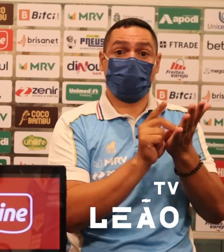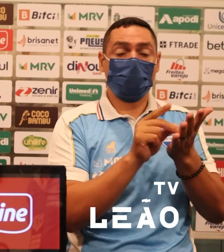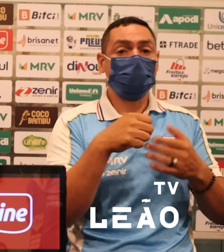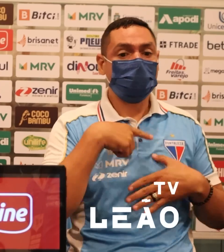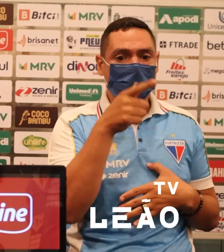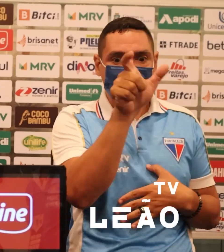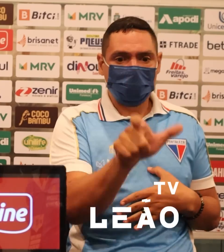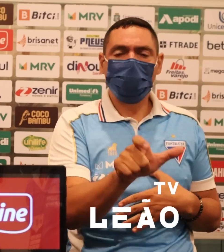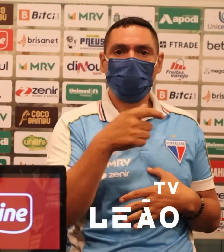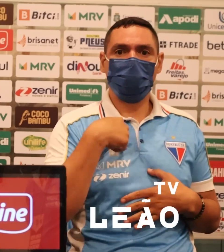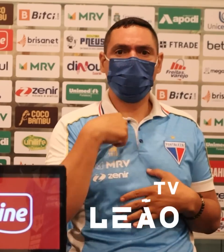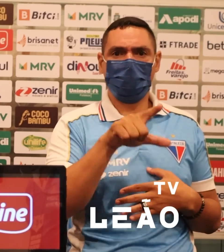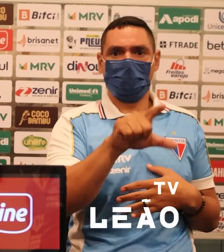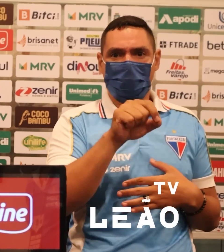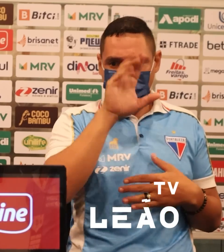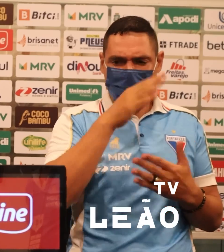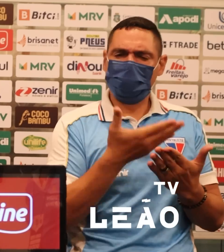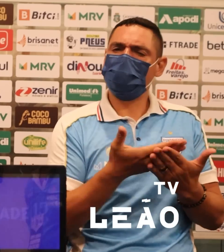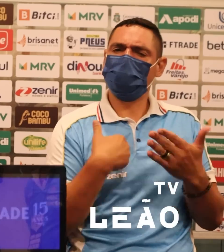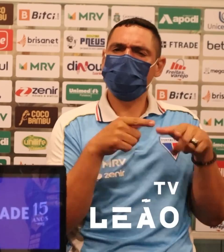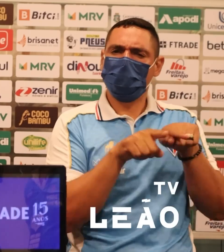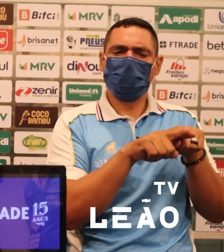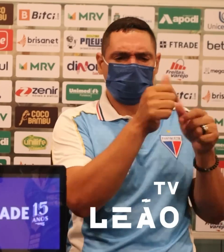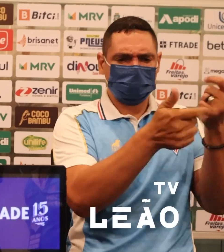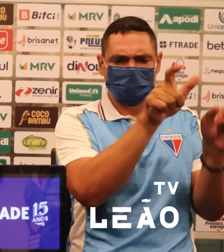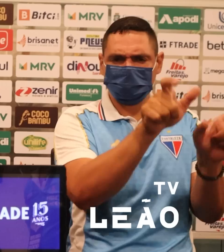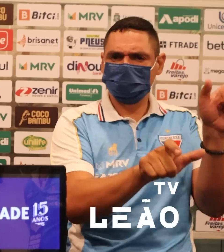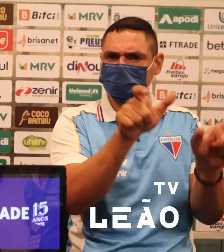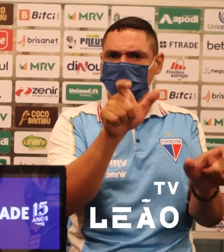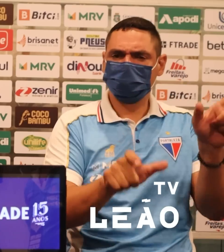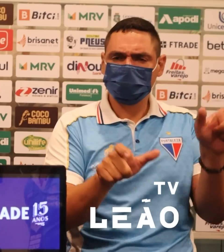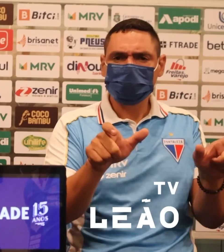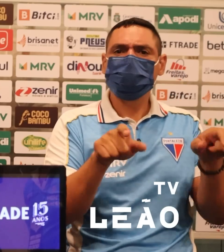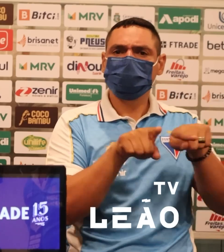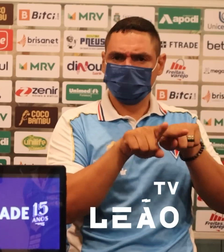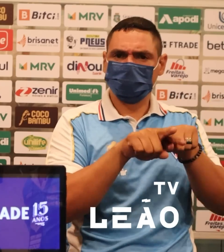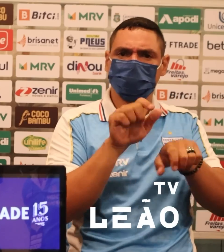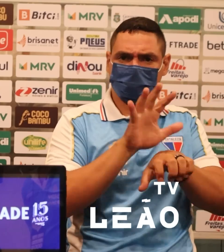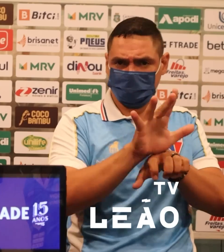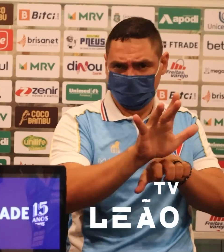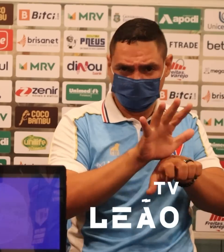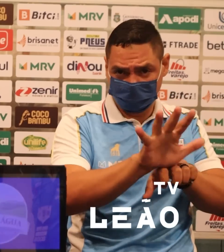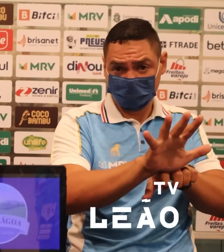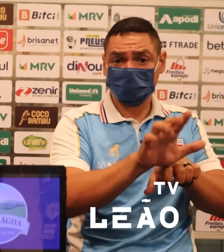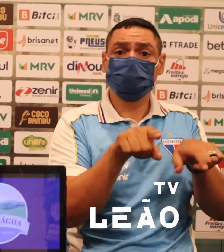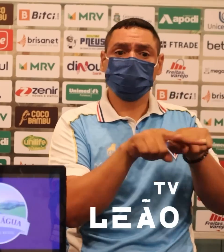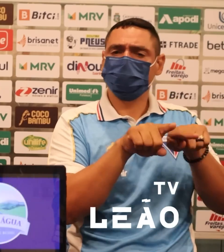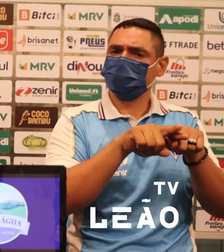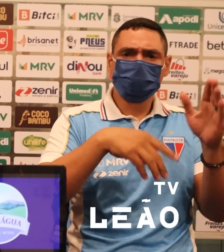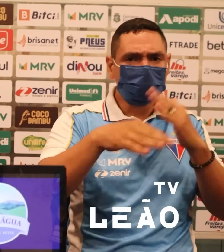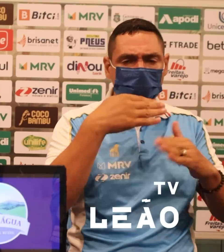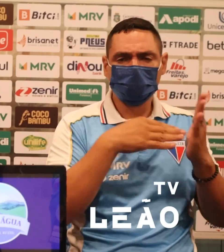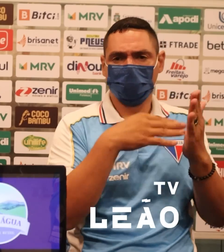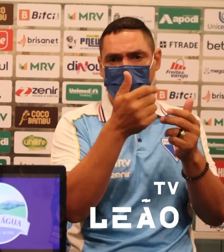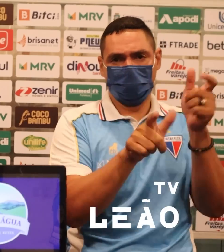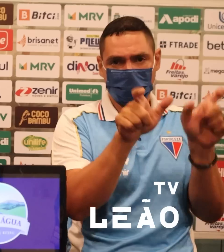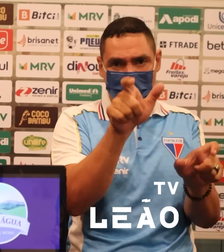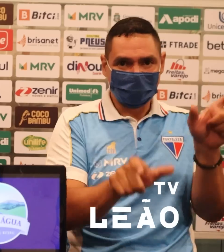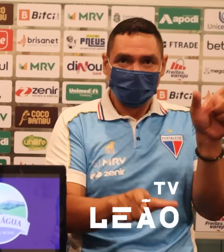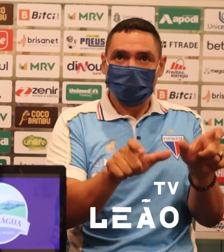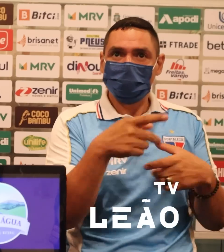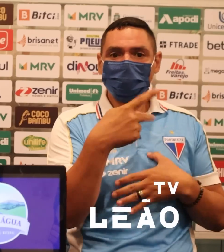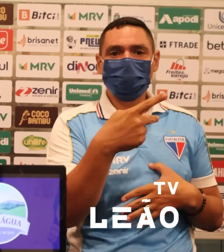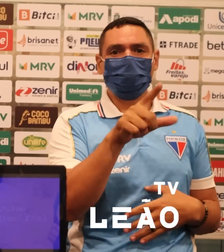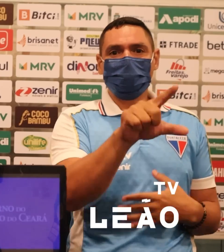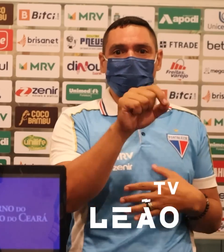confiamos mucho en él, como también confiamos en cada uno de atacantes y de todos jugadores. No